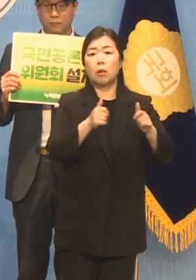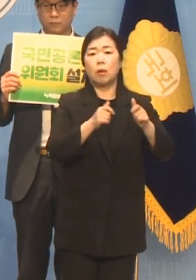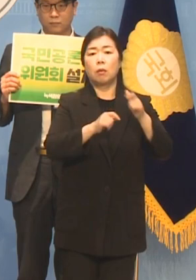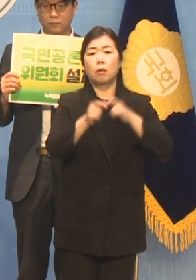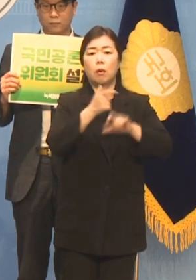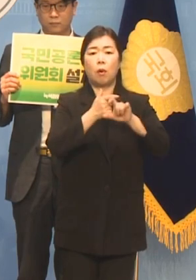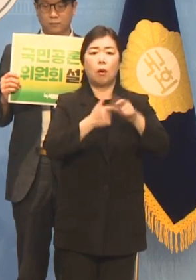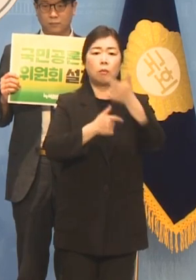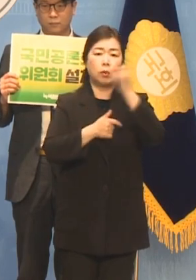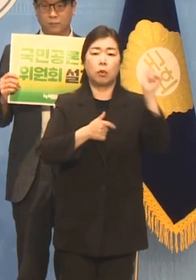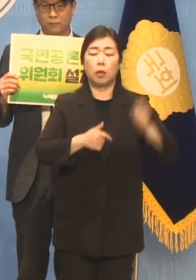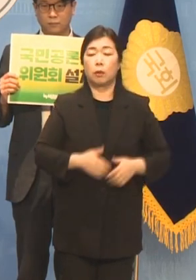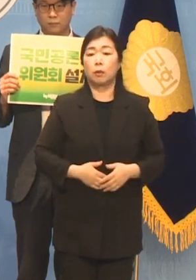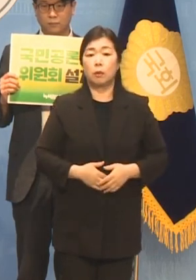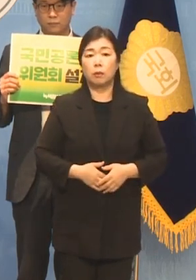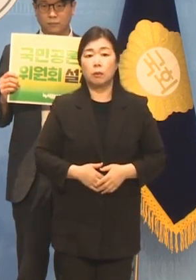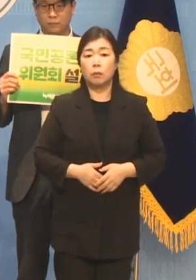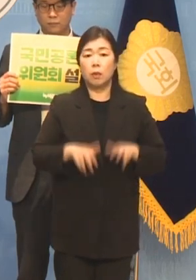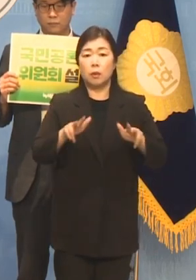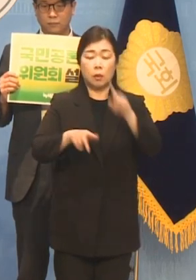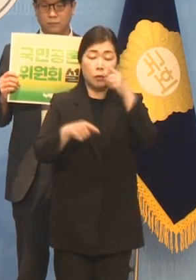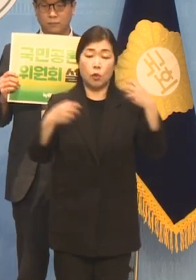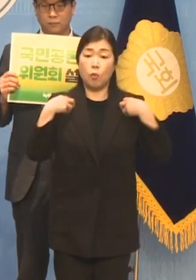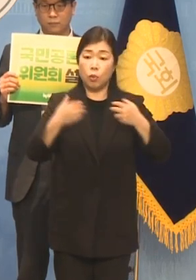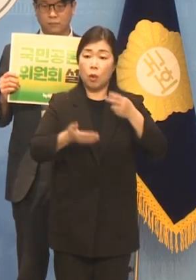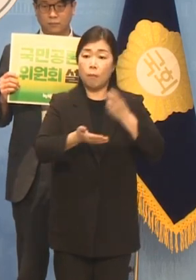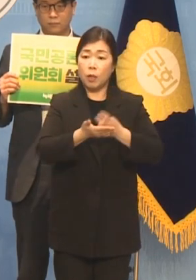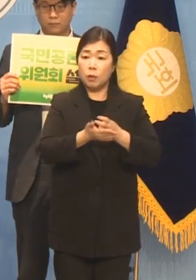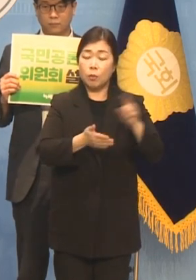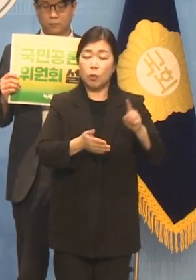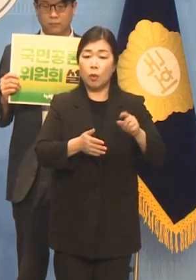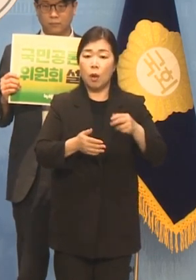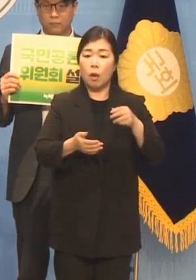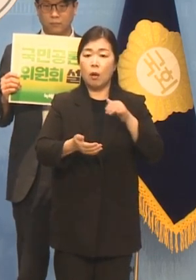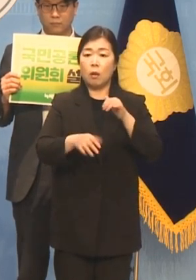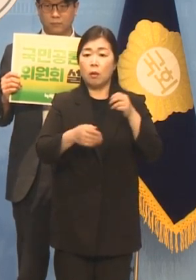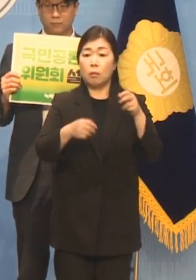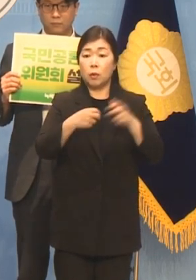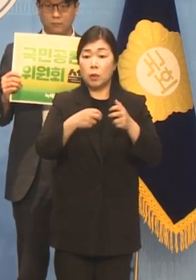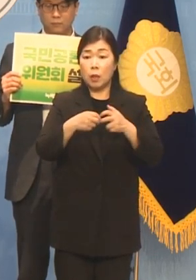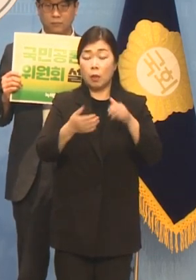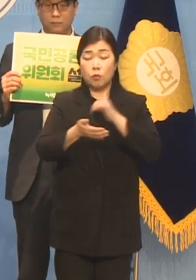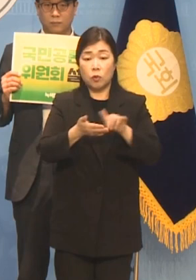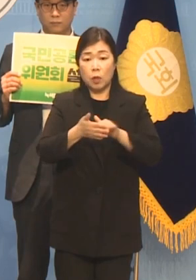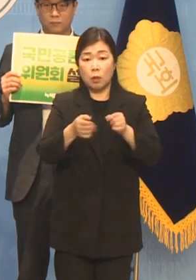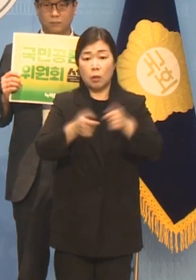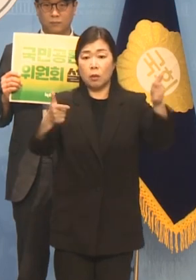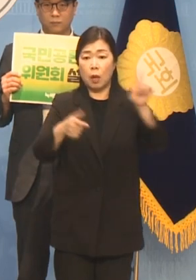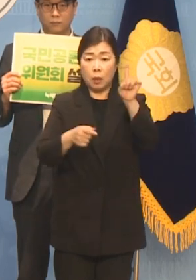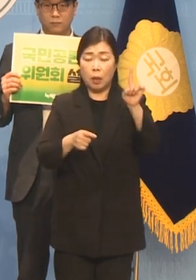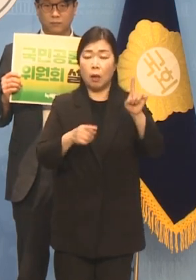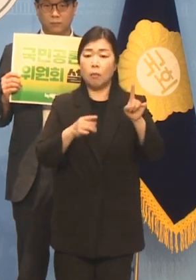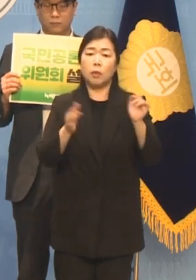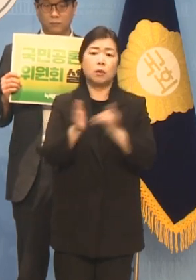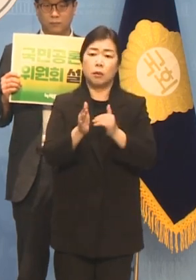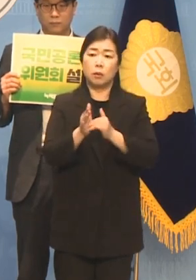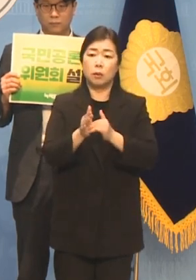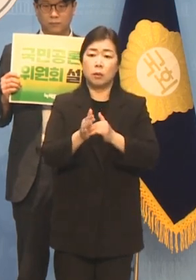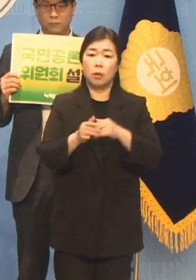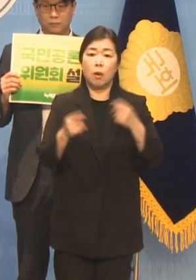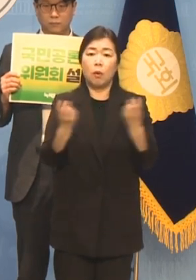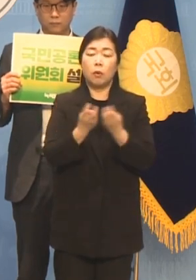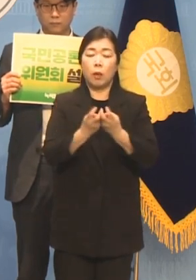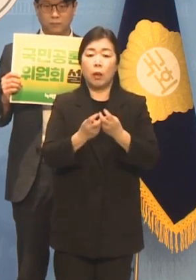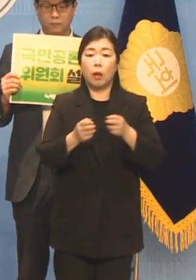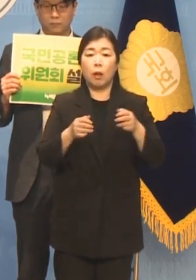부족합니다. 현재 정부 방침은 의사를 늘린다는 방향 하나만 옳습니다. 어디에, 어떻게